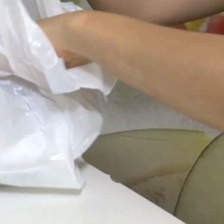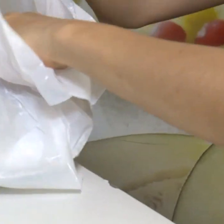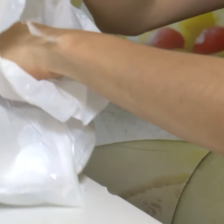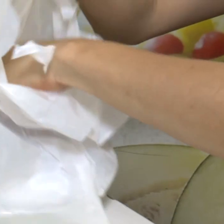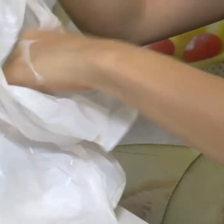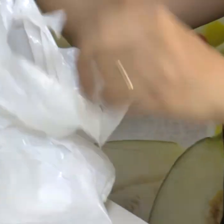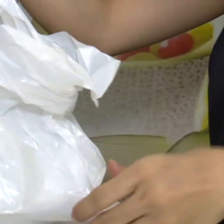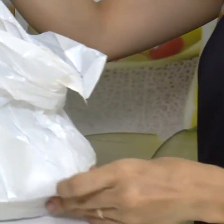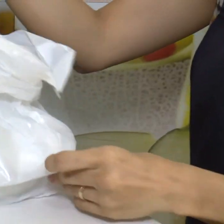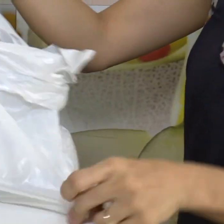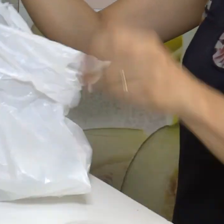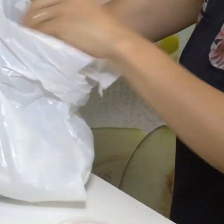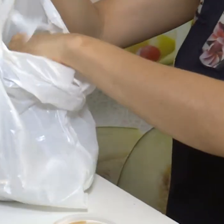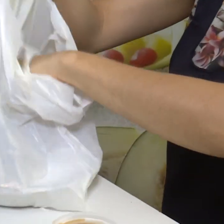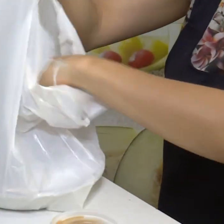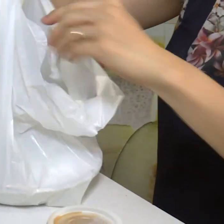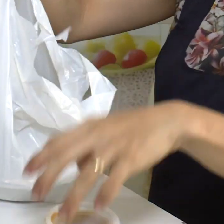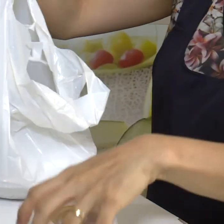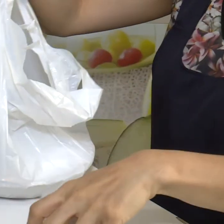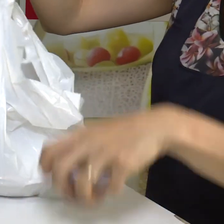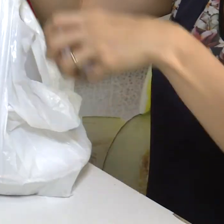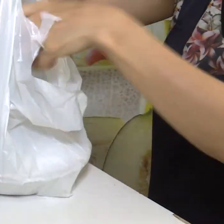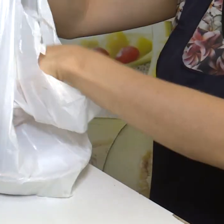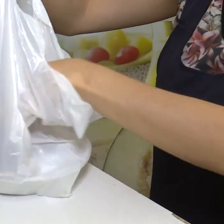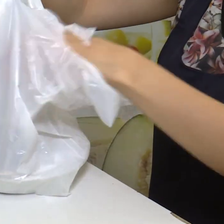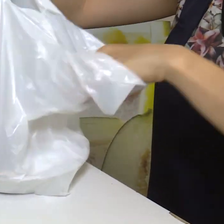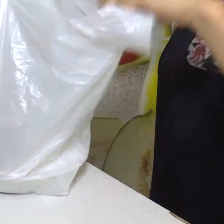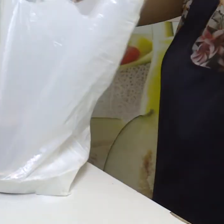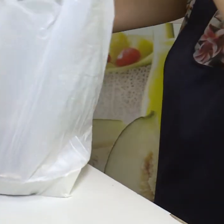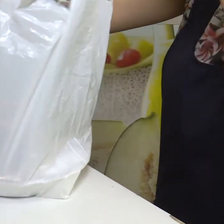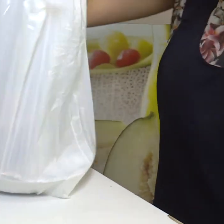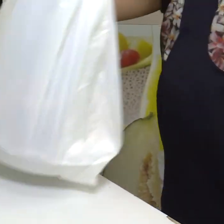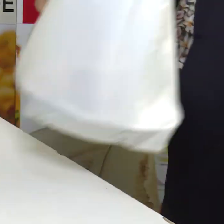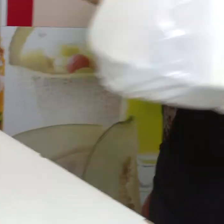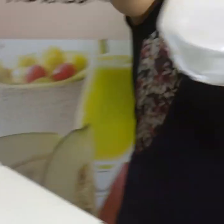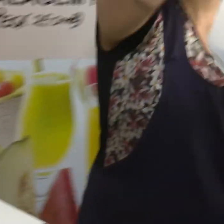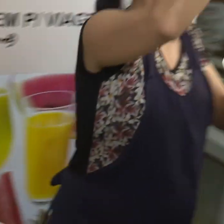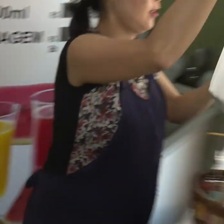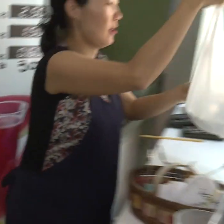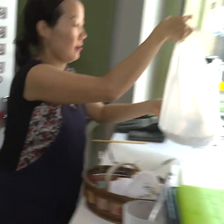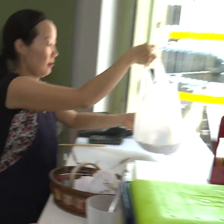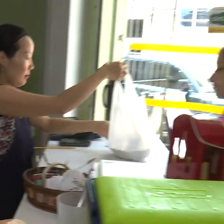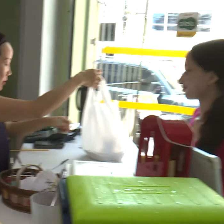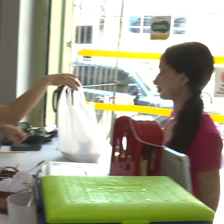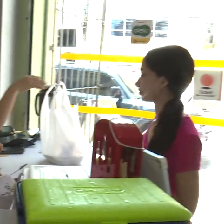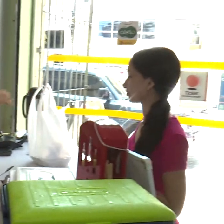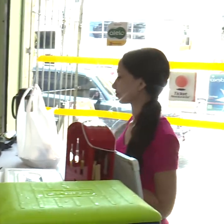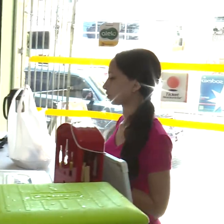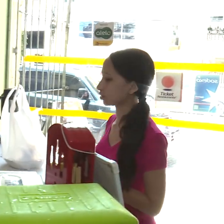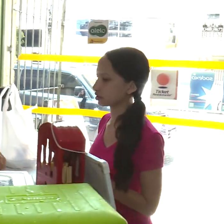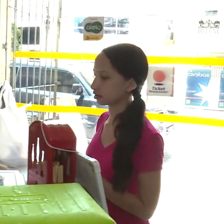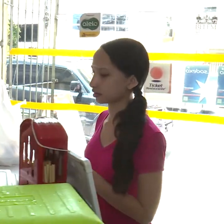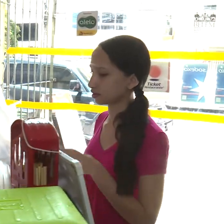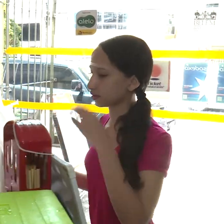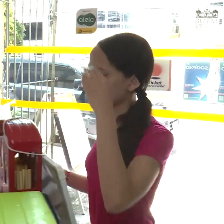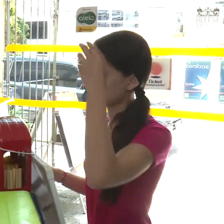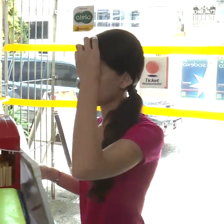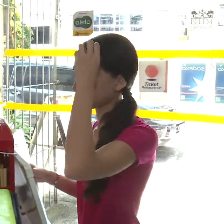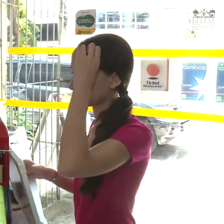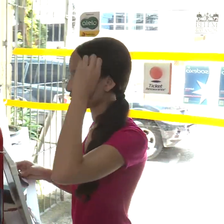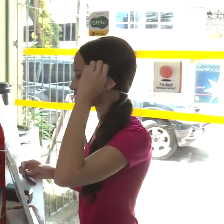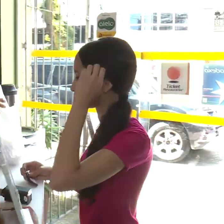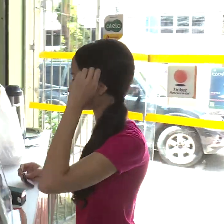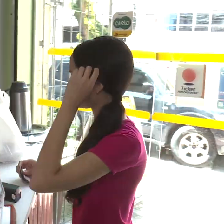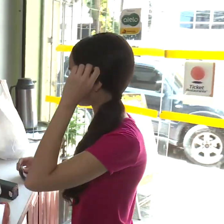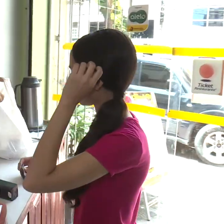regular. Tem dias que realmente dá uma queda brusca do movimento